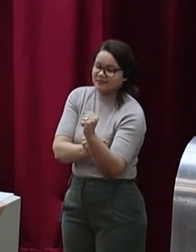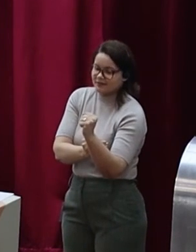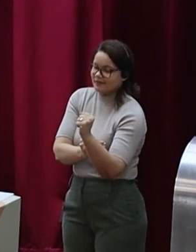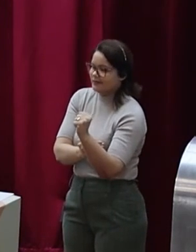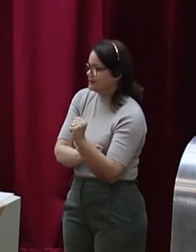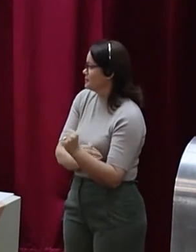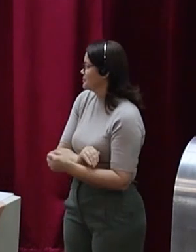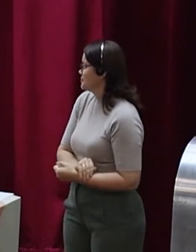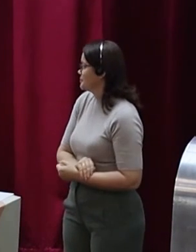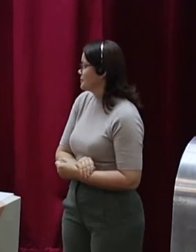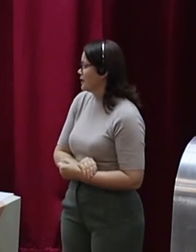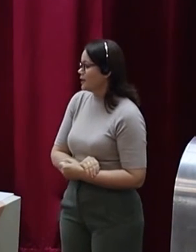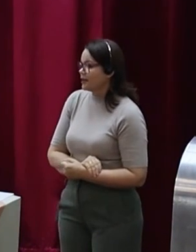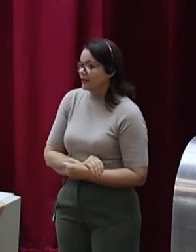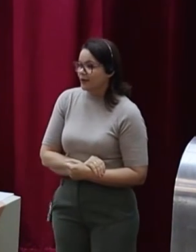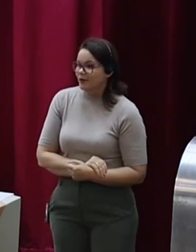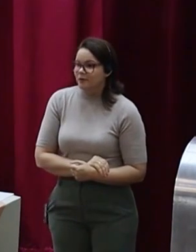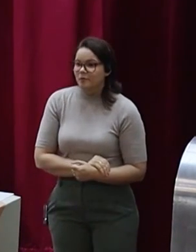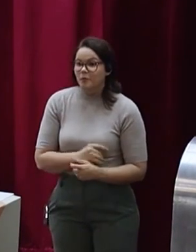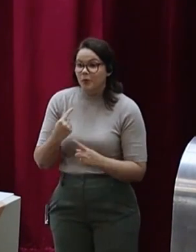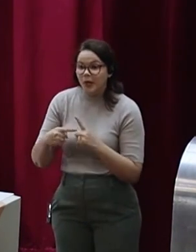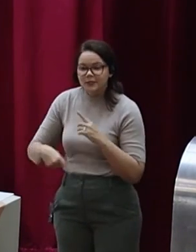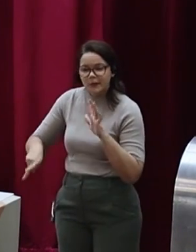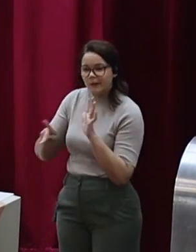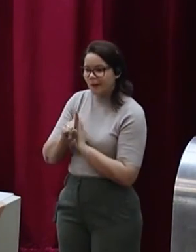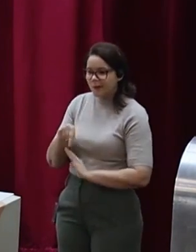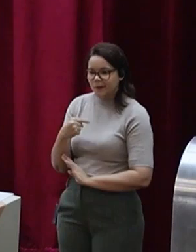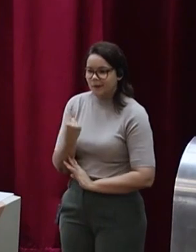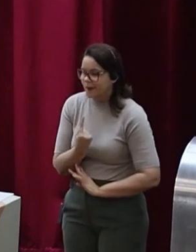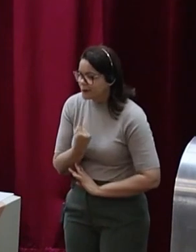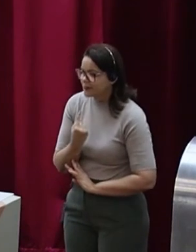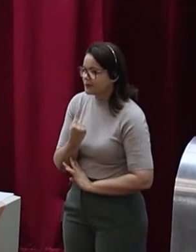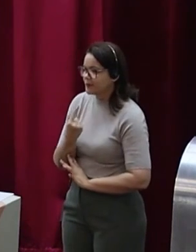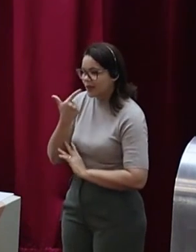O sea, hacernos dueños sería en guaraní de nuestras lenguas.